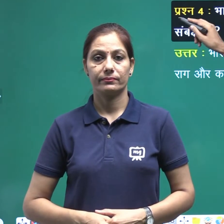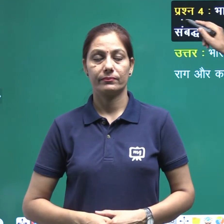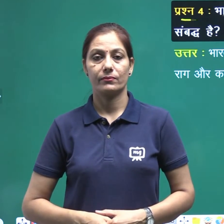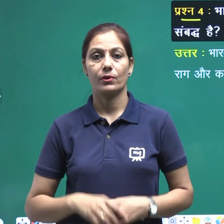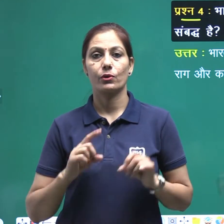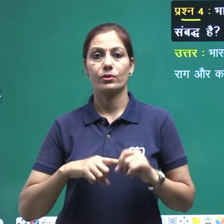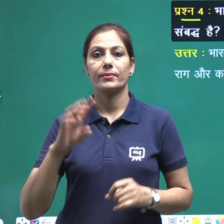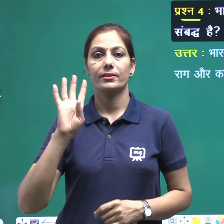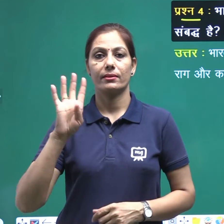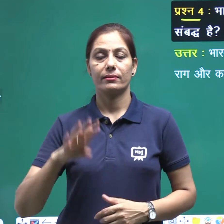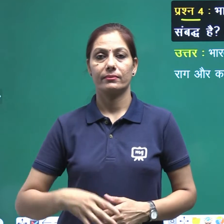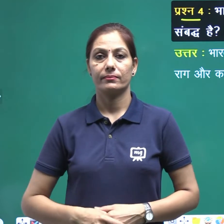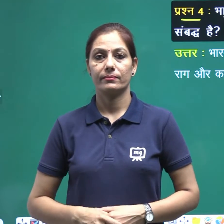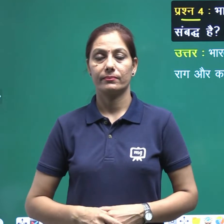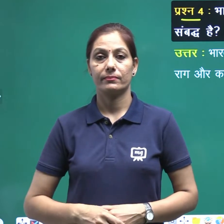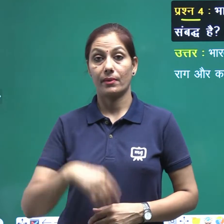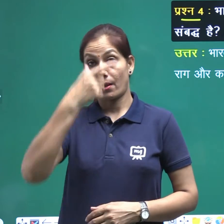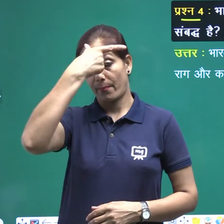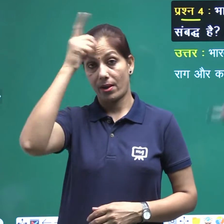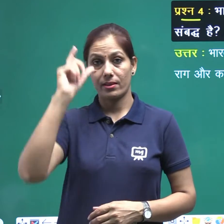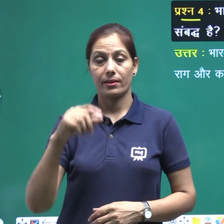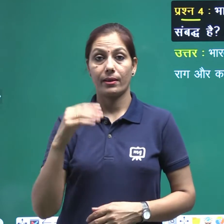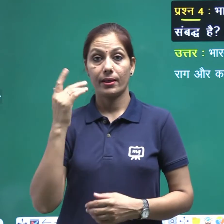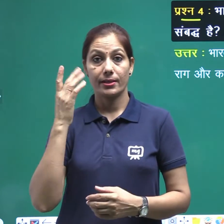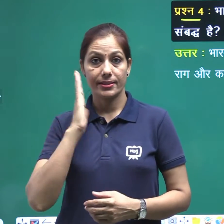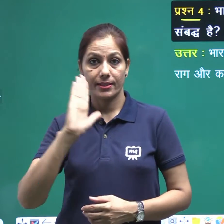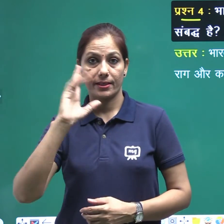प्रश्न 4, भारतीय संगीत